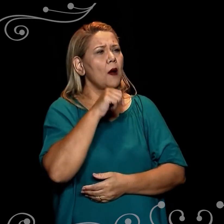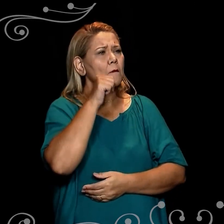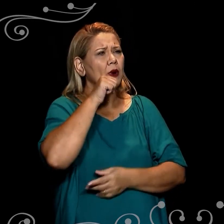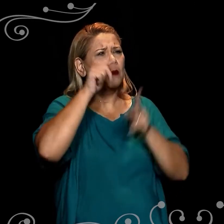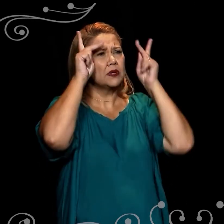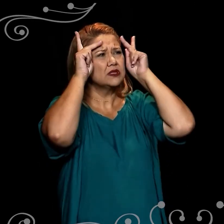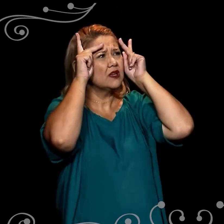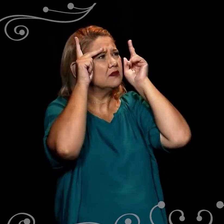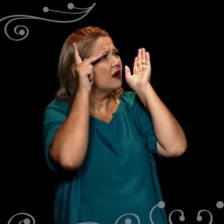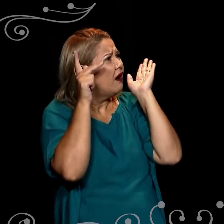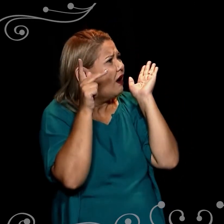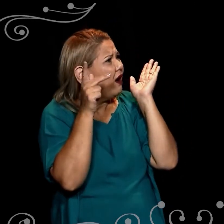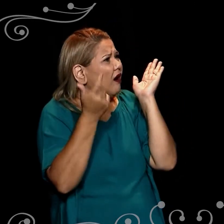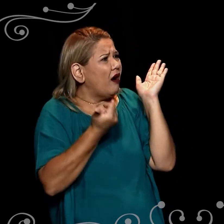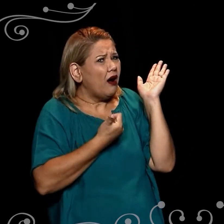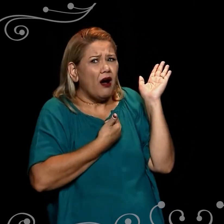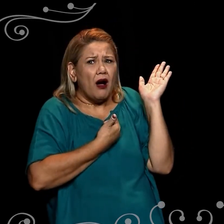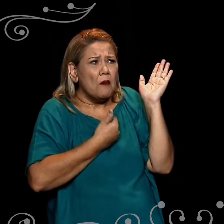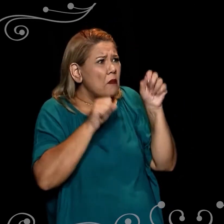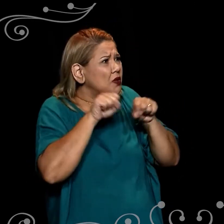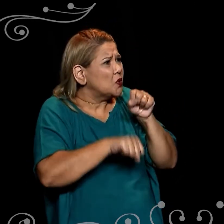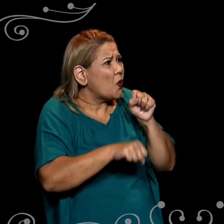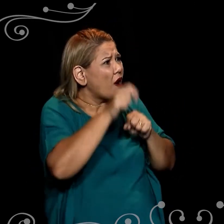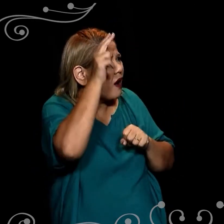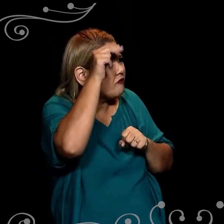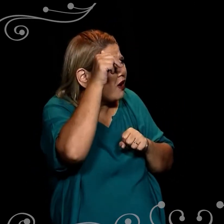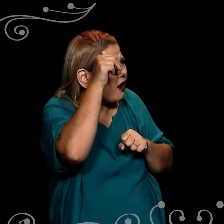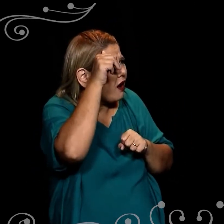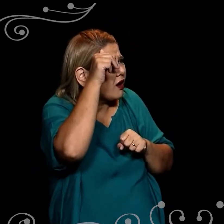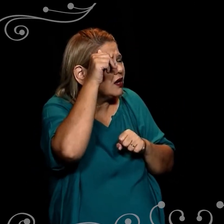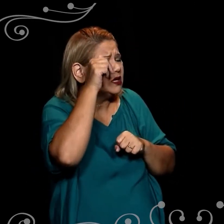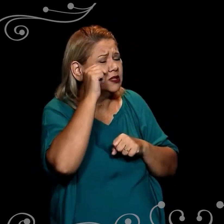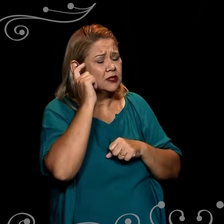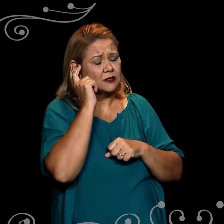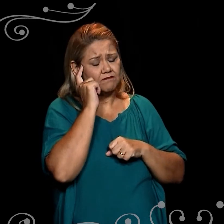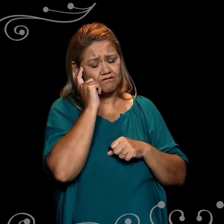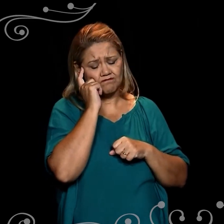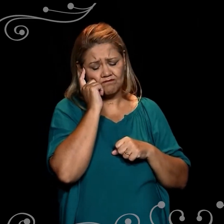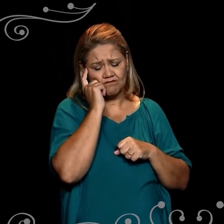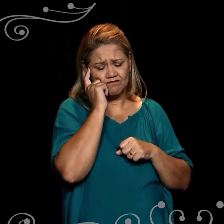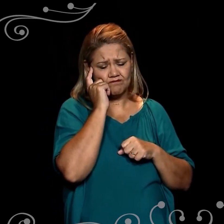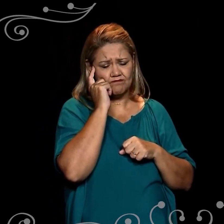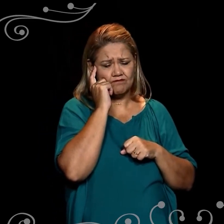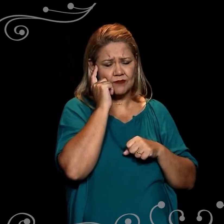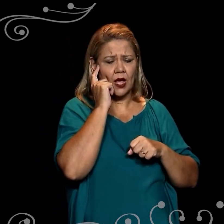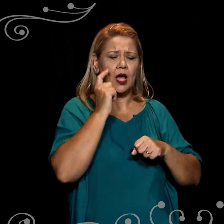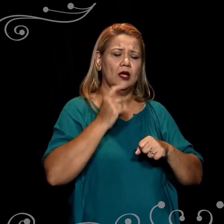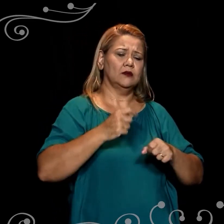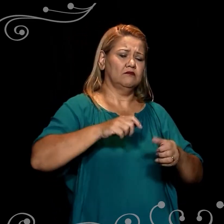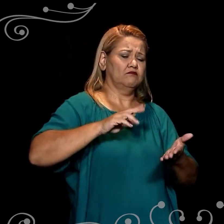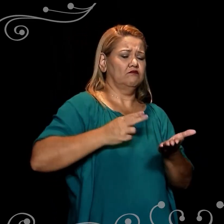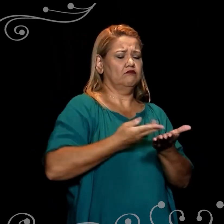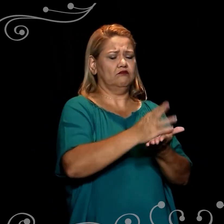pediu ao açougueiro, encarregado de retalhar o animal, para conservar sua cabeça.